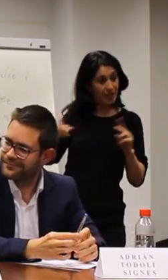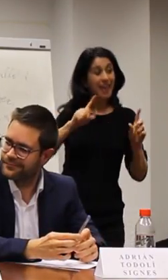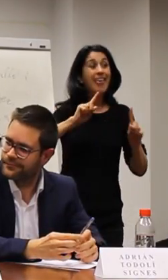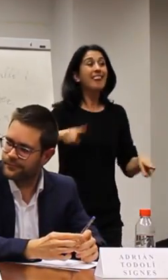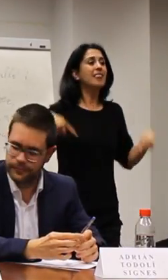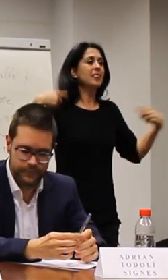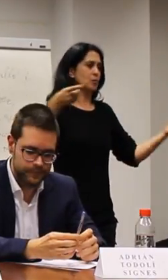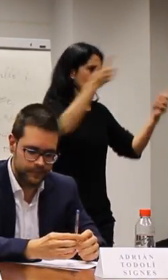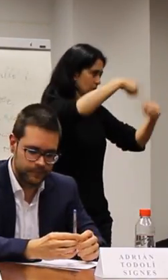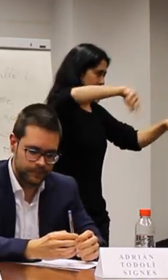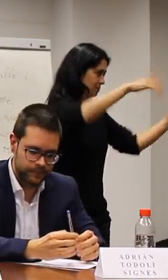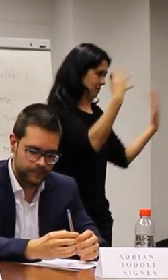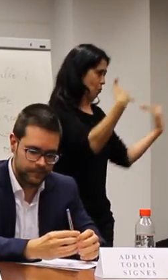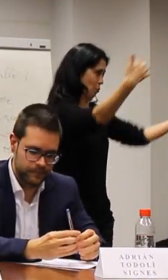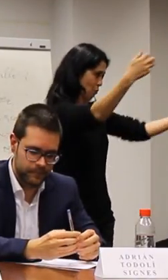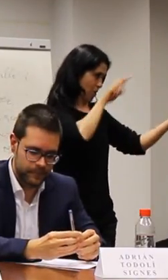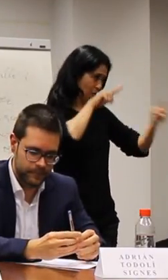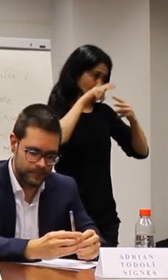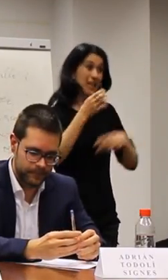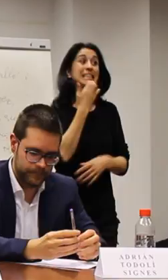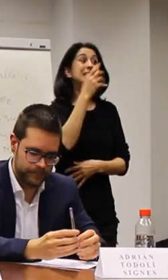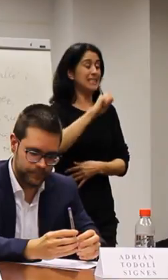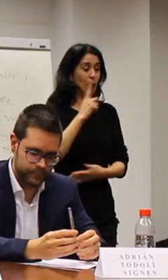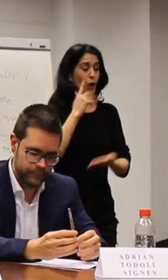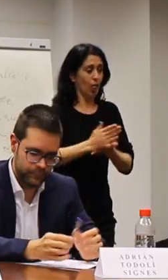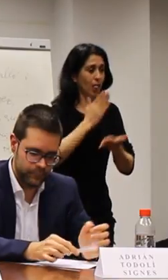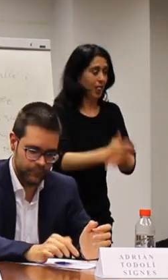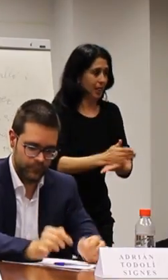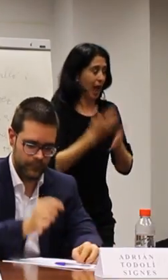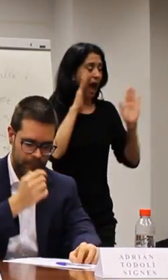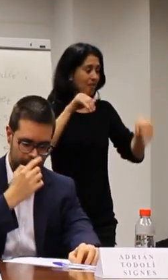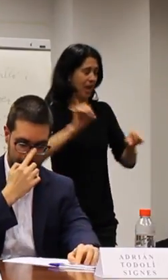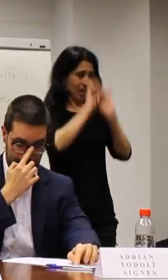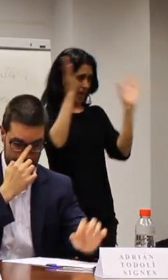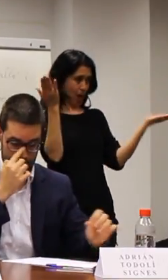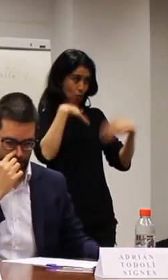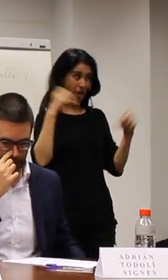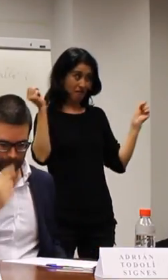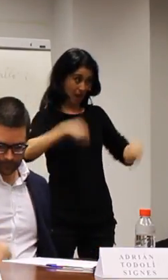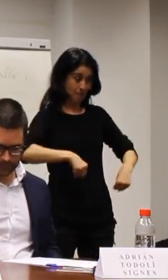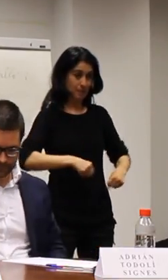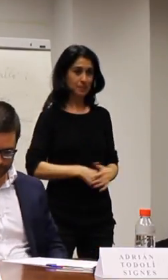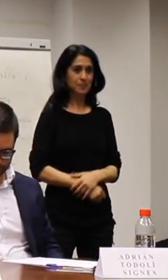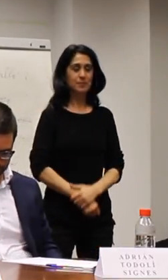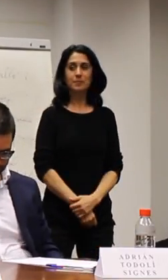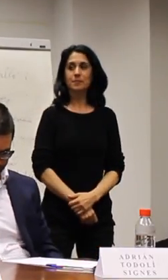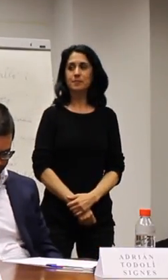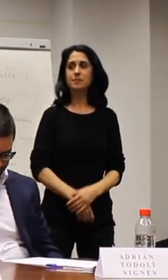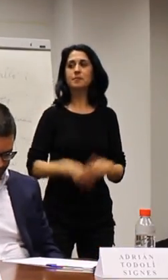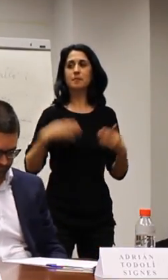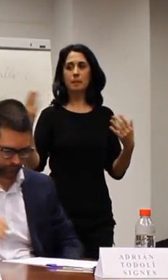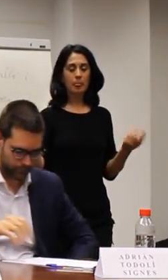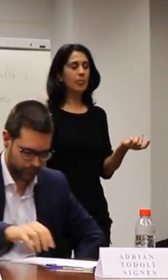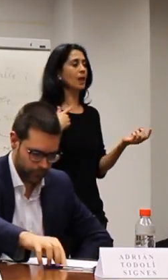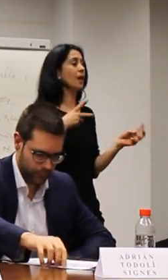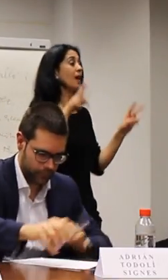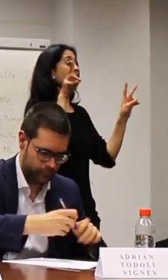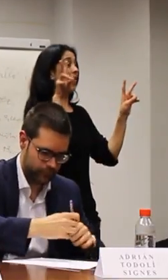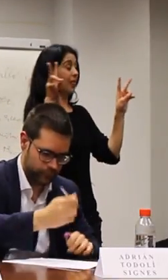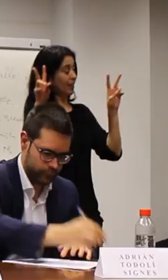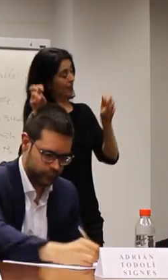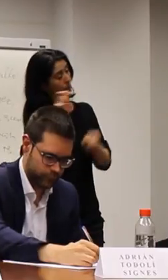y luego pasamos al público, porque si no, vale. No nos aclararemos, ¿de acuerdo? Y en otro tema, el tema de